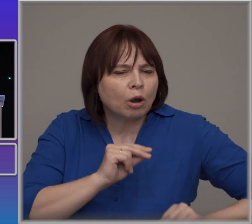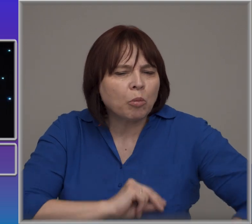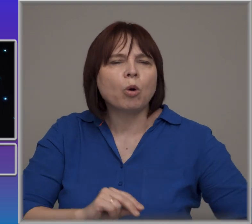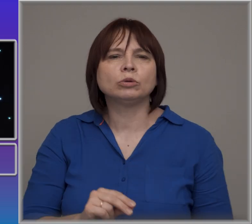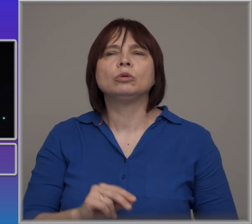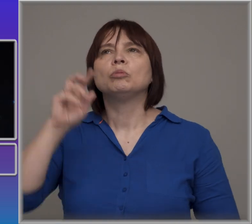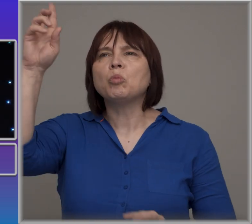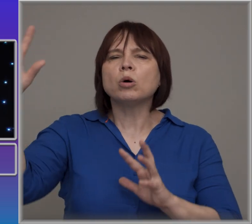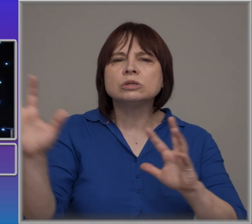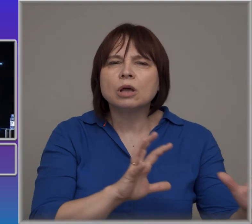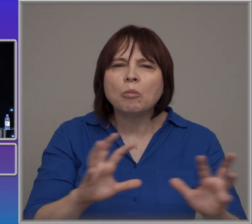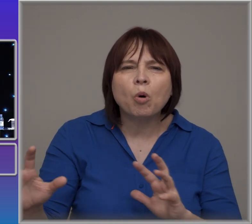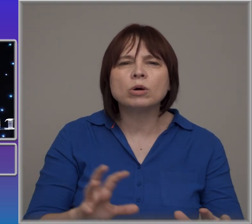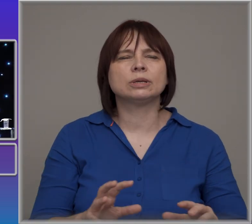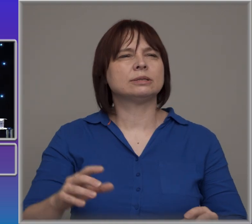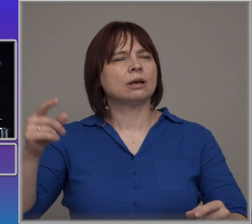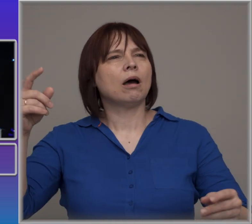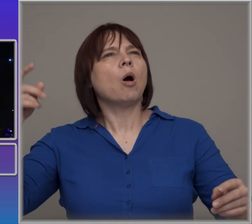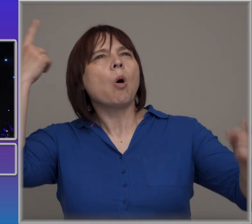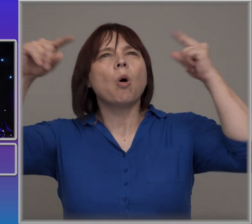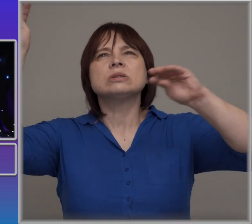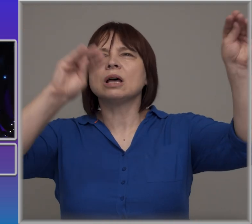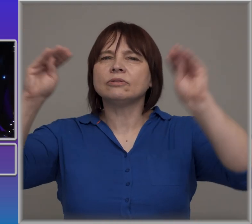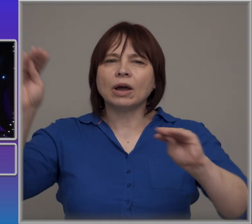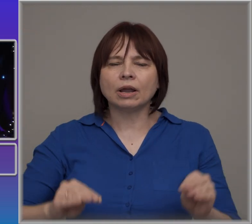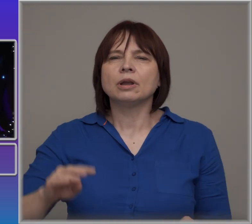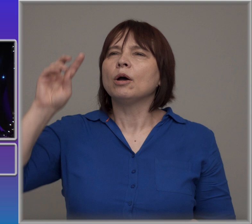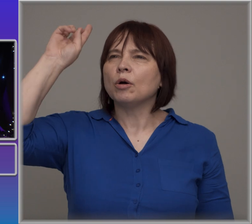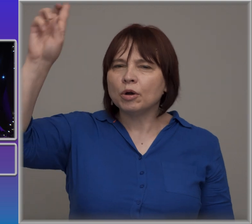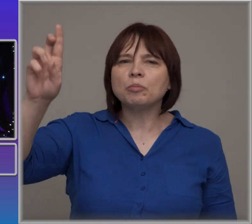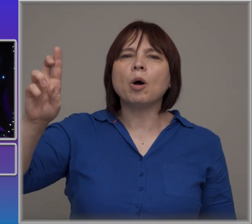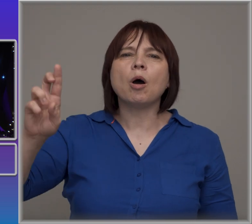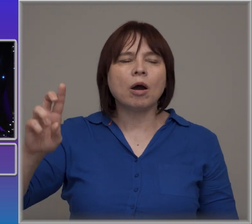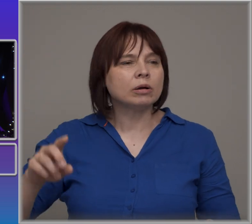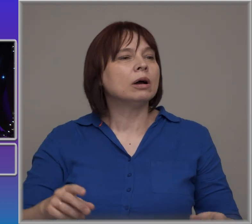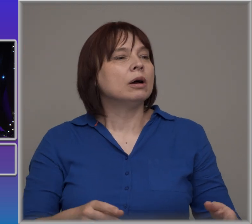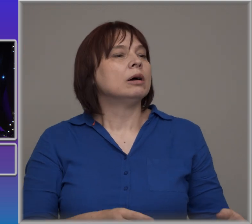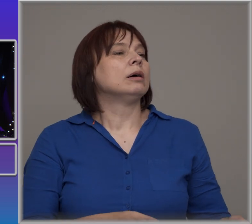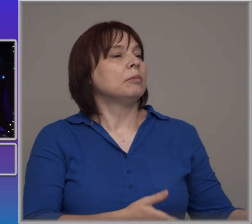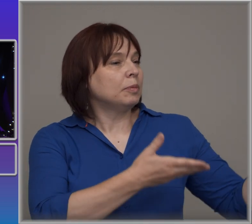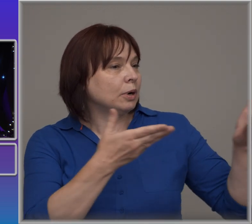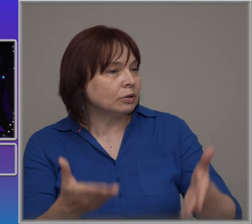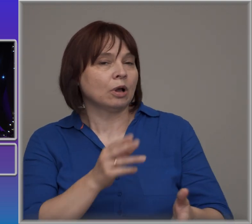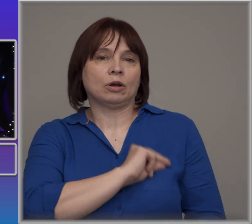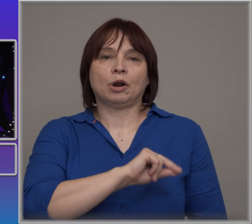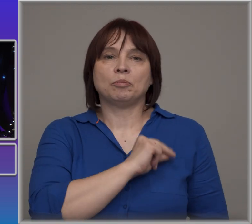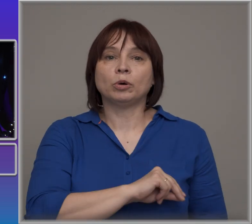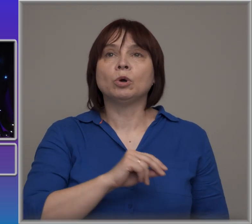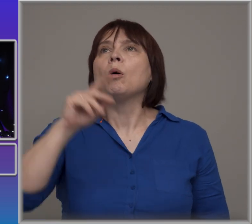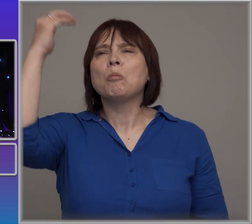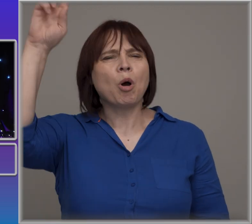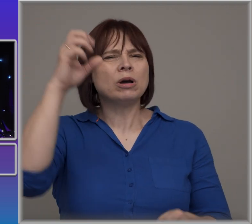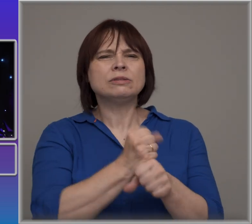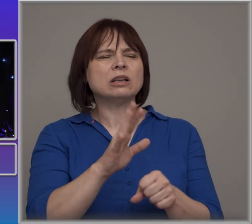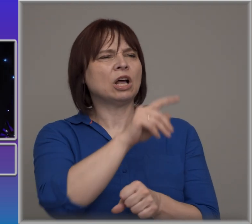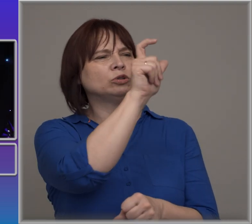для верующих людей, очень важно понимание того, кто нас сотворил. Знание, кто он такой. Потому что